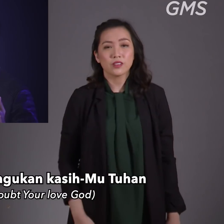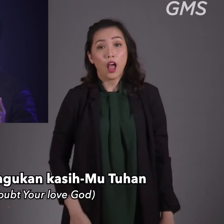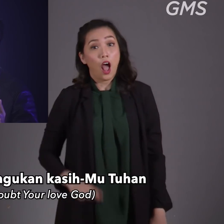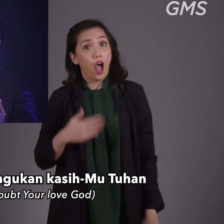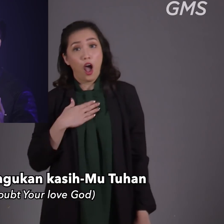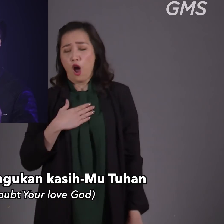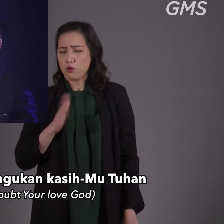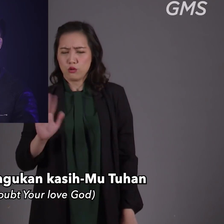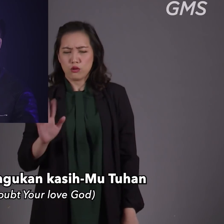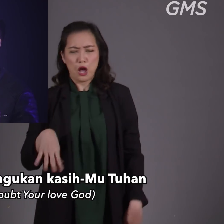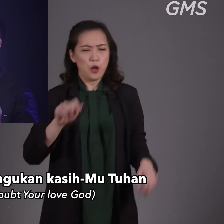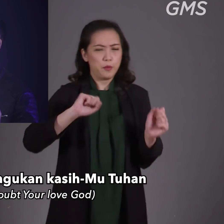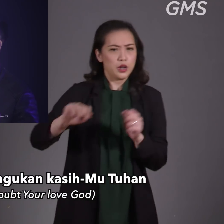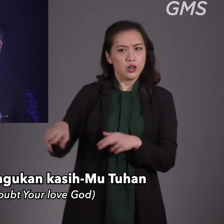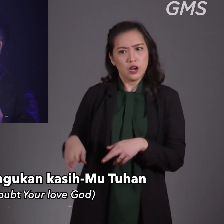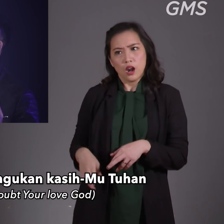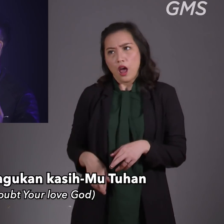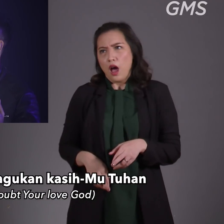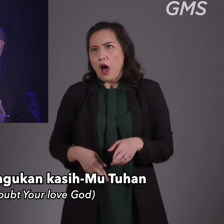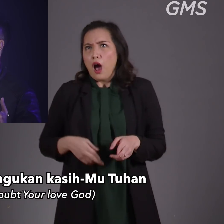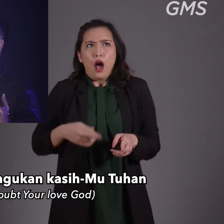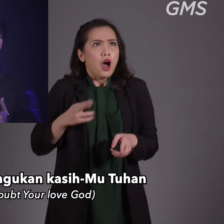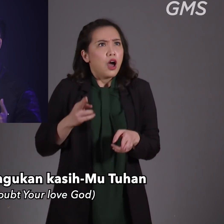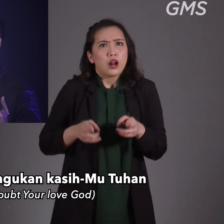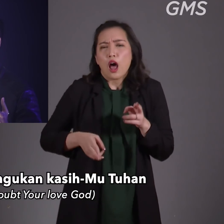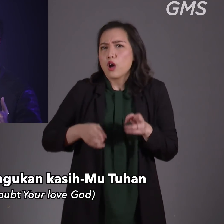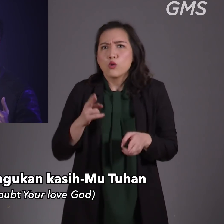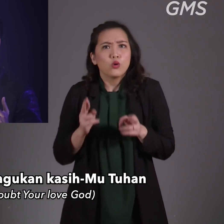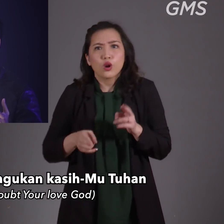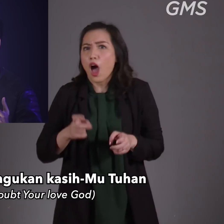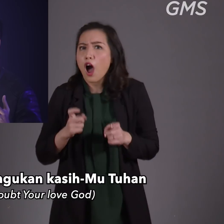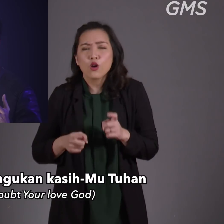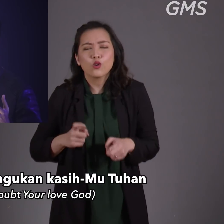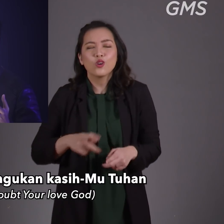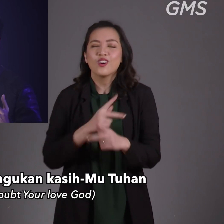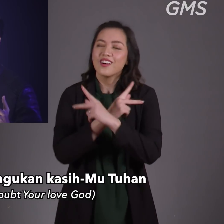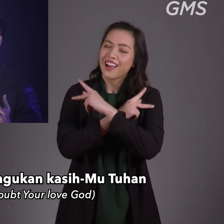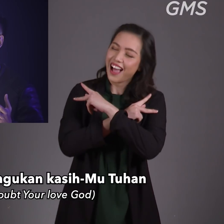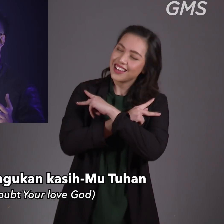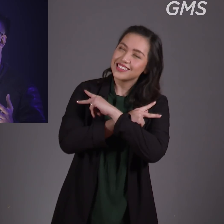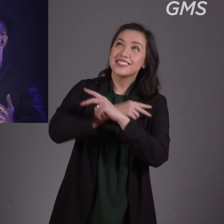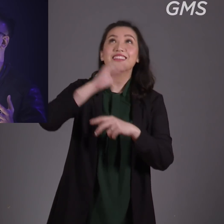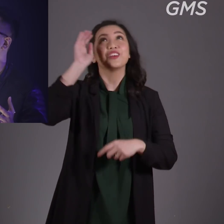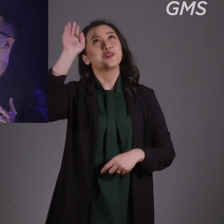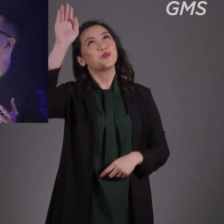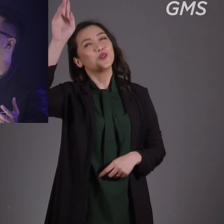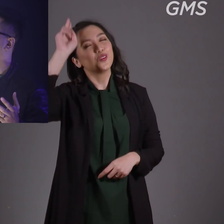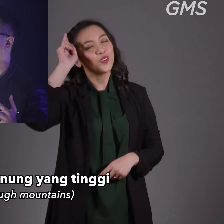tak pernah ku ragukan kasih-Mu Tuhan.